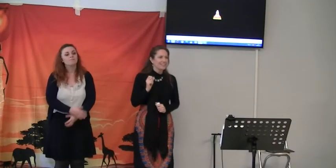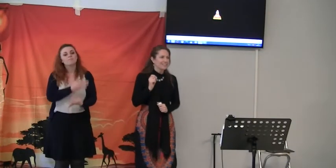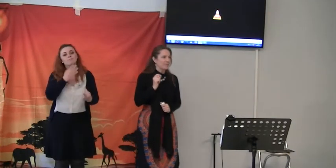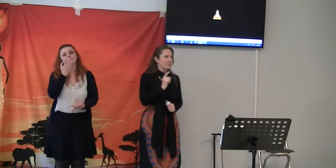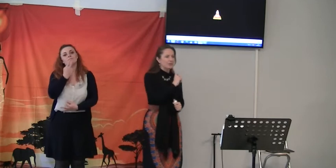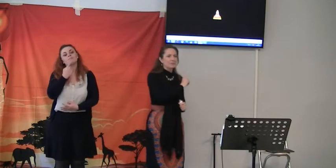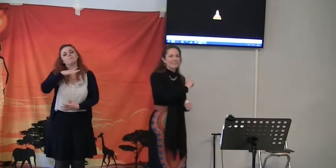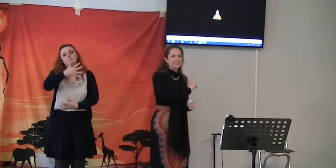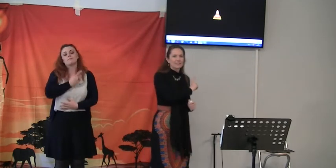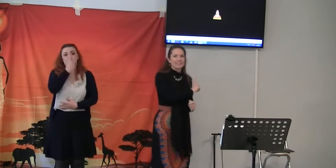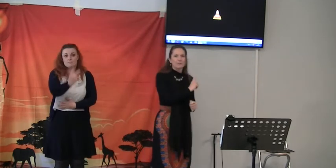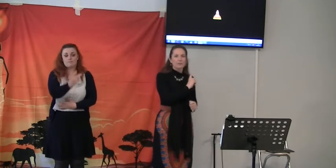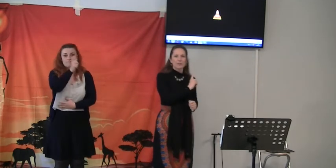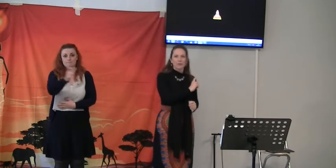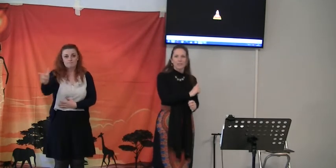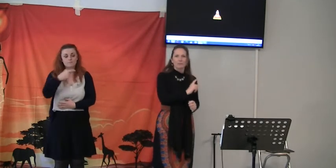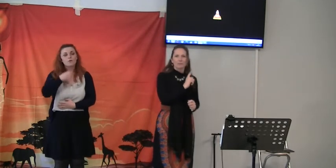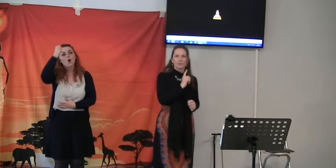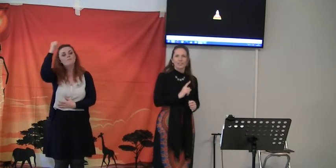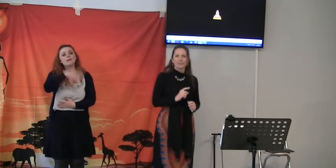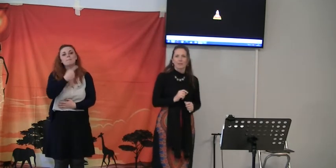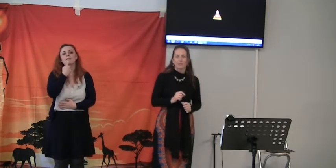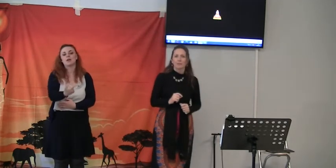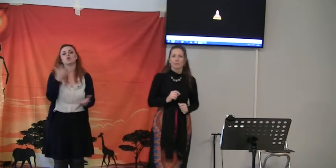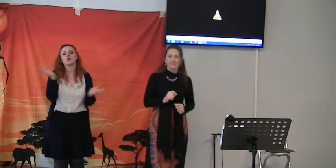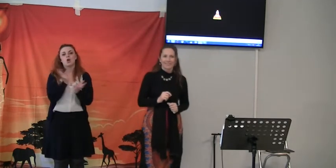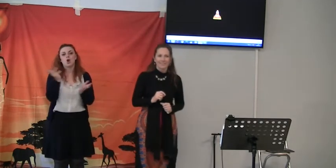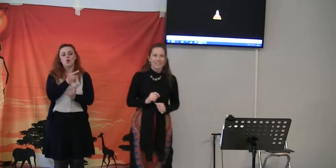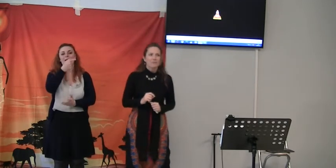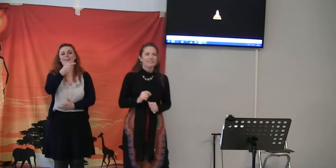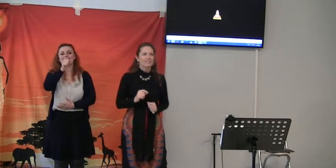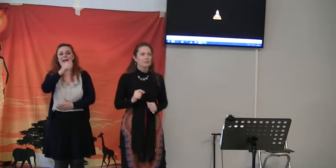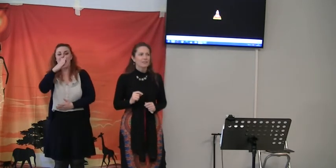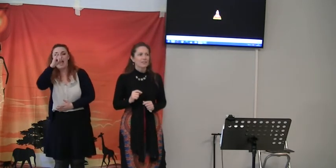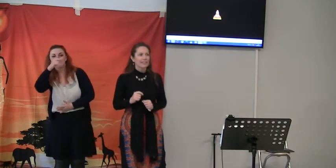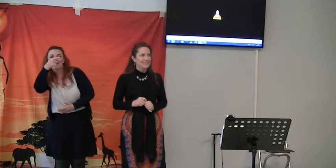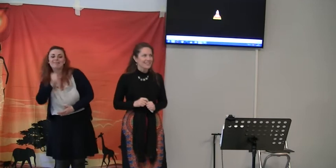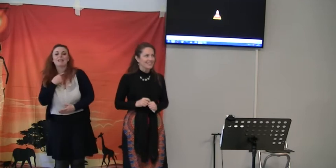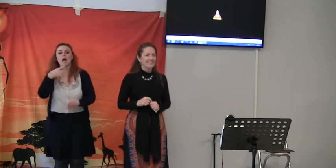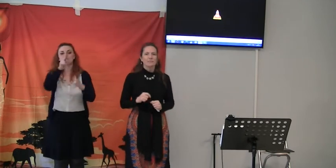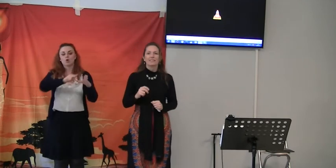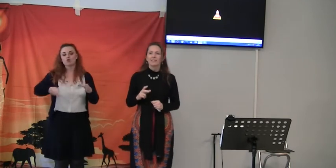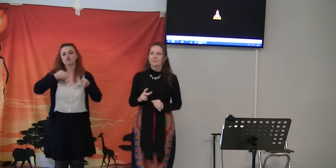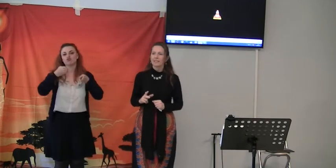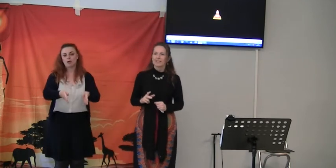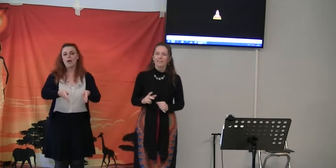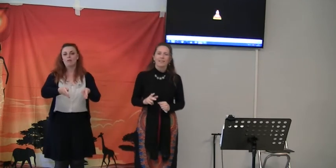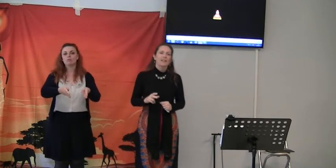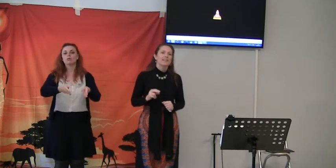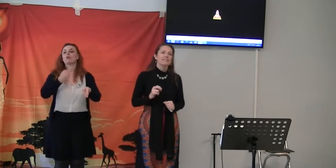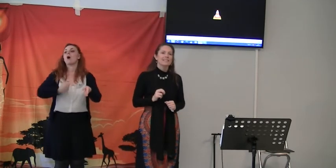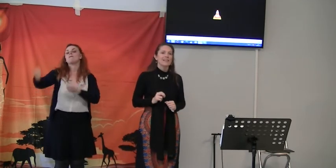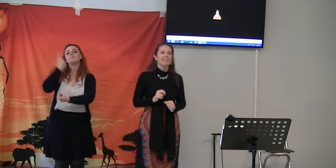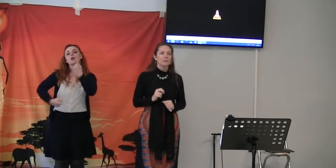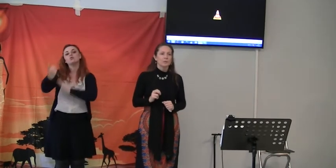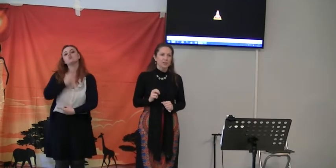parole, ho dimenticato di dire, abbiamo fatto anche un progetto chiamato Tabita, perché è venuta una ragazza per 3 mesi